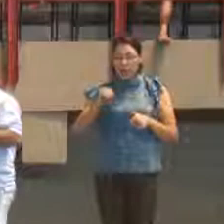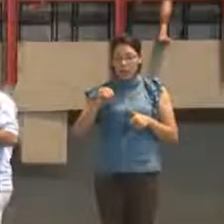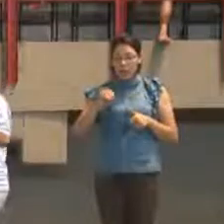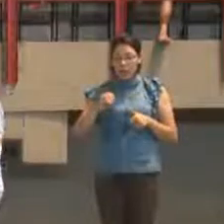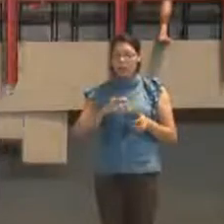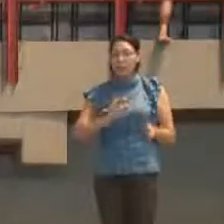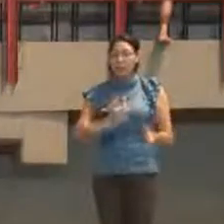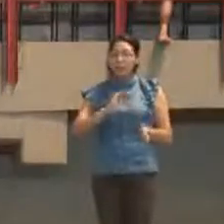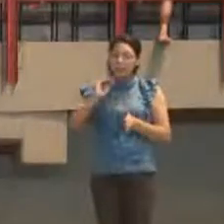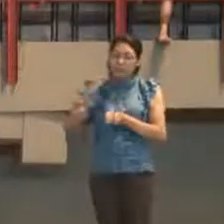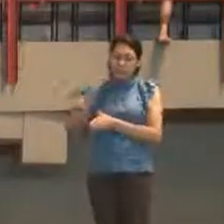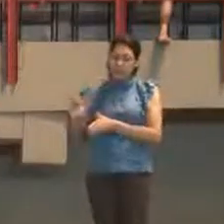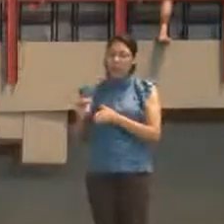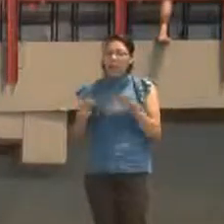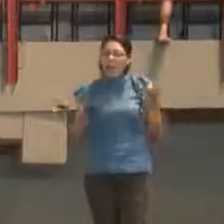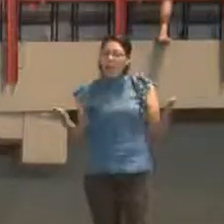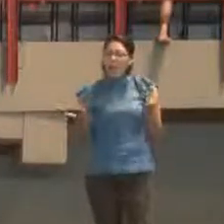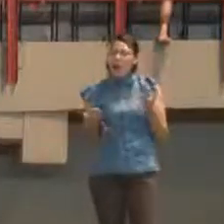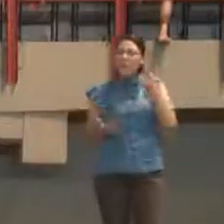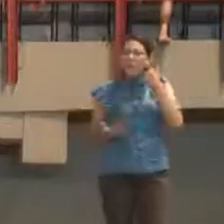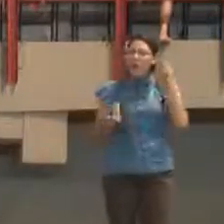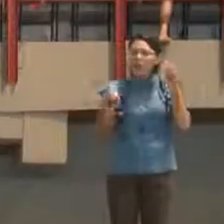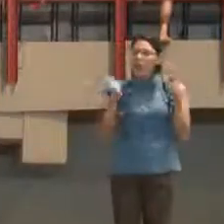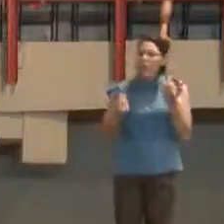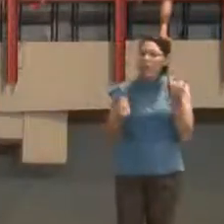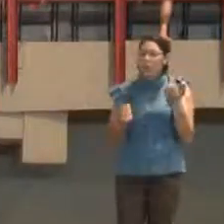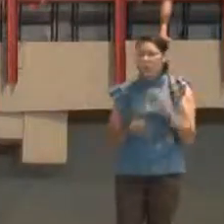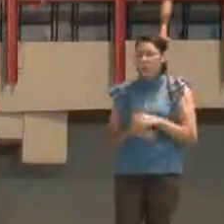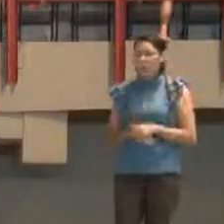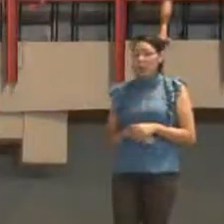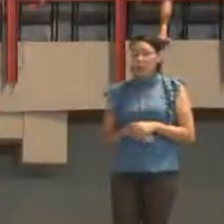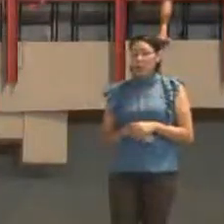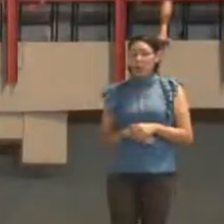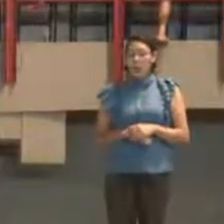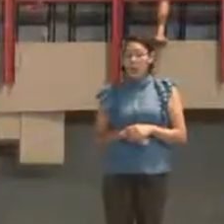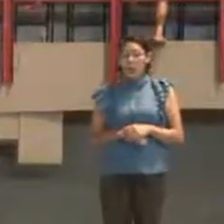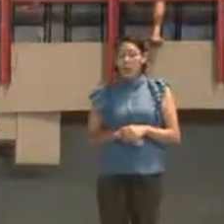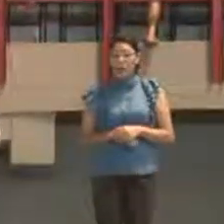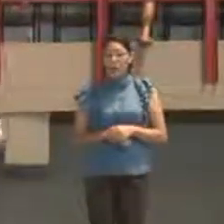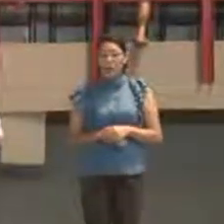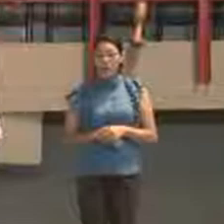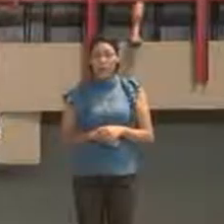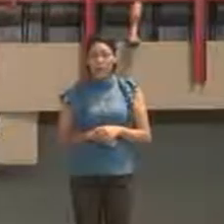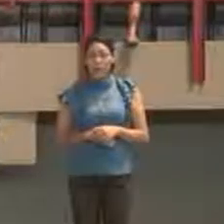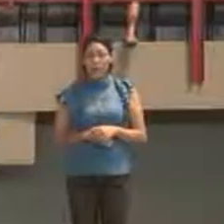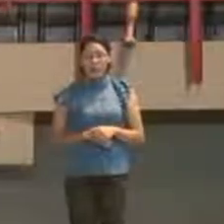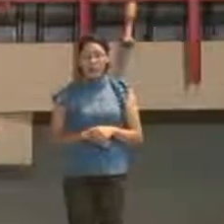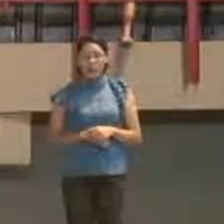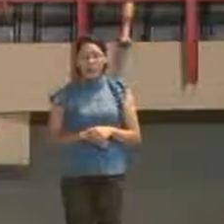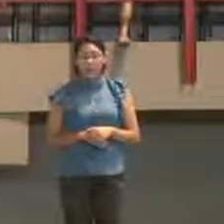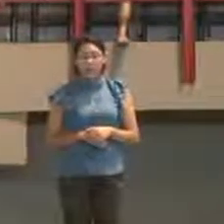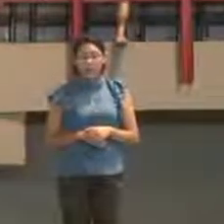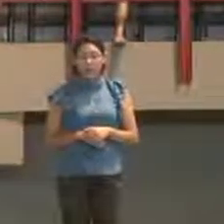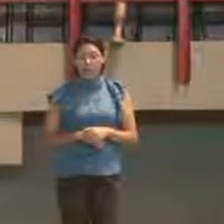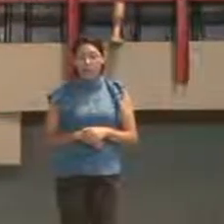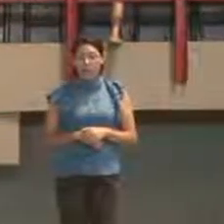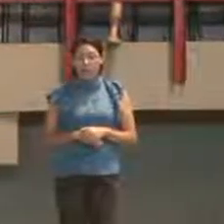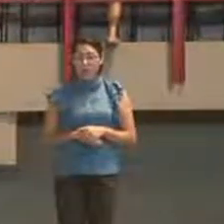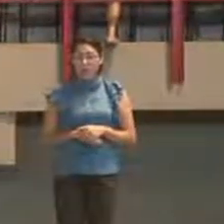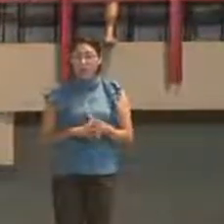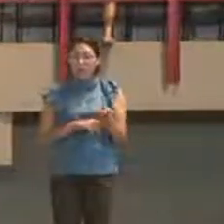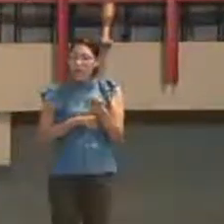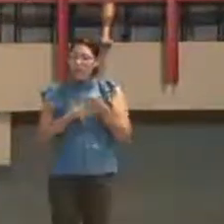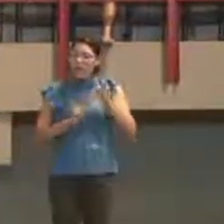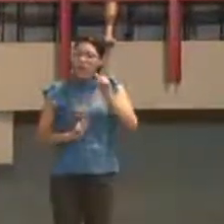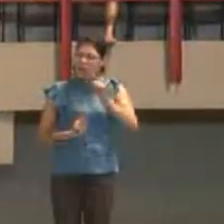saber. O problema quer saber o seguinte, ó. Ao procurar no gráfico uma relação entre o